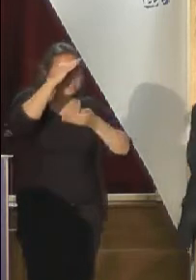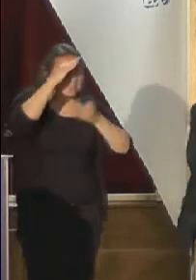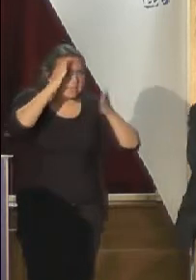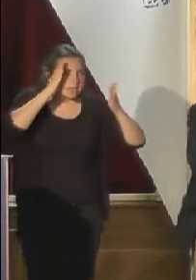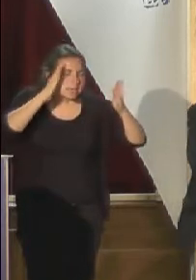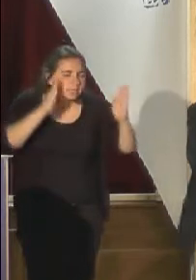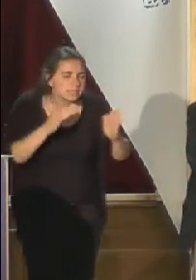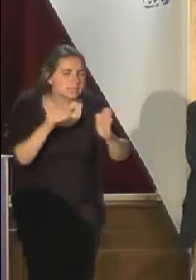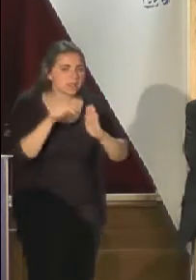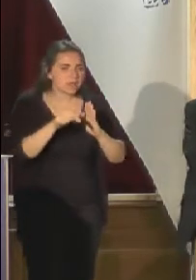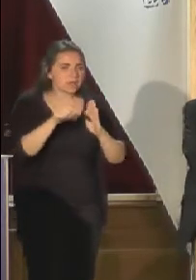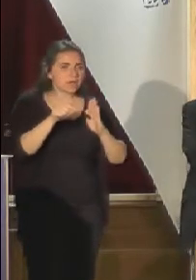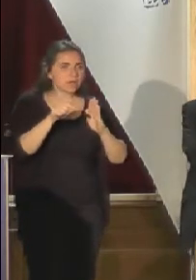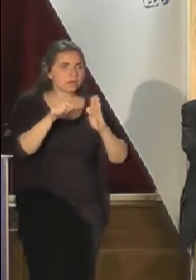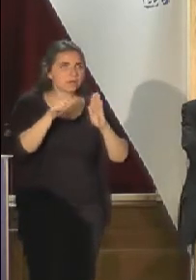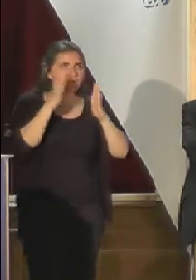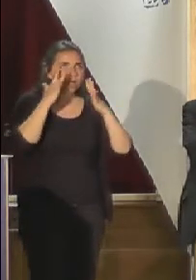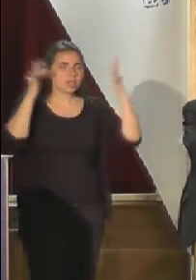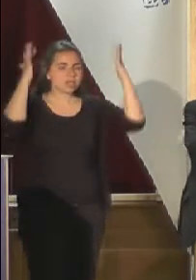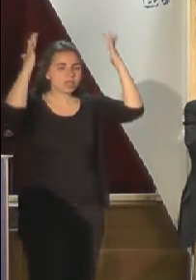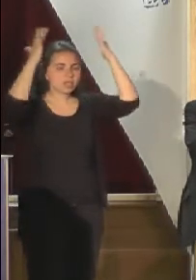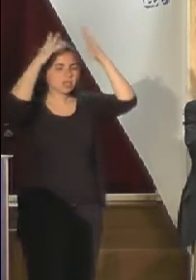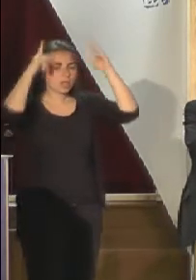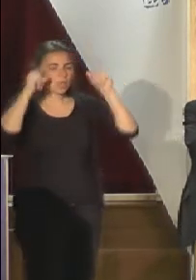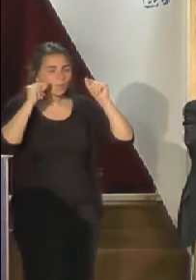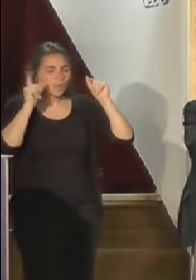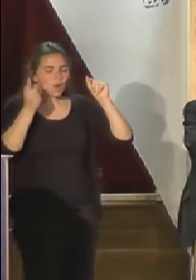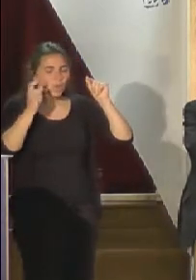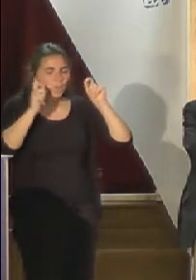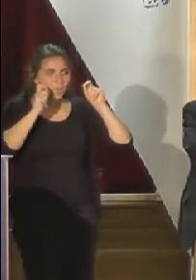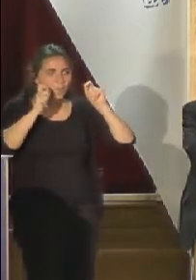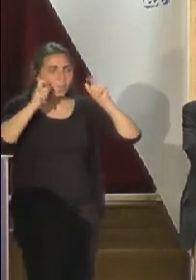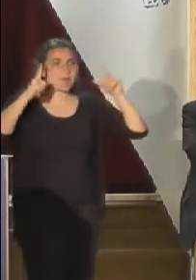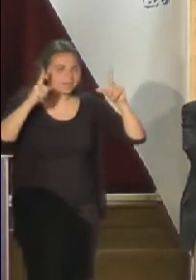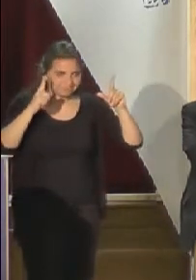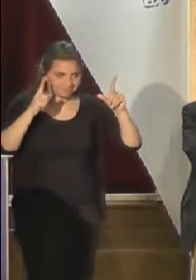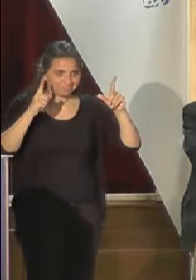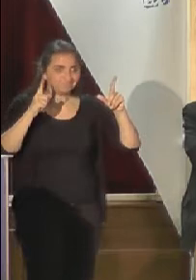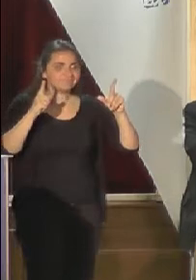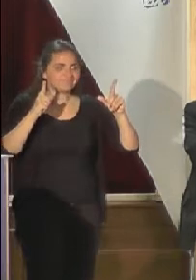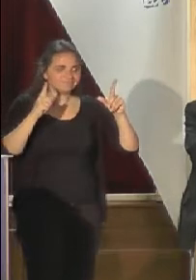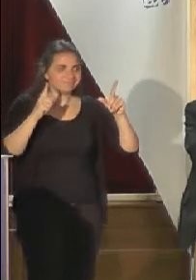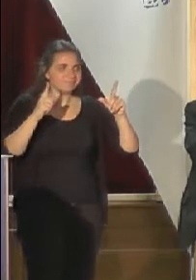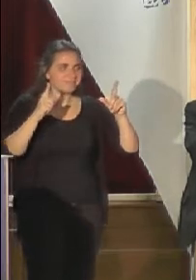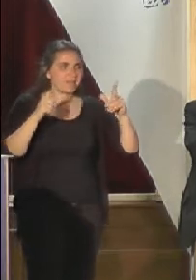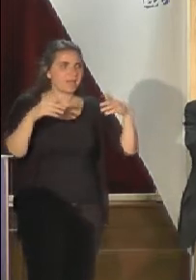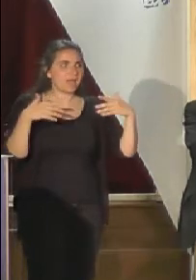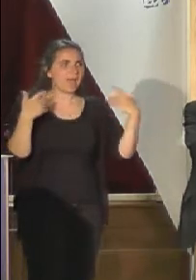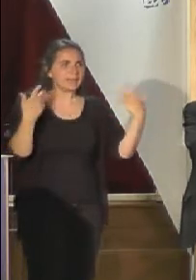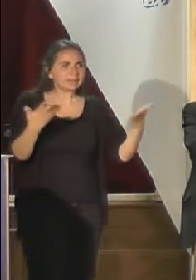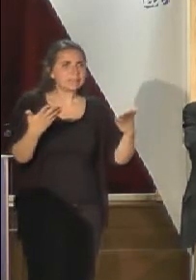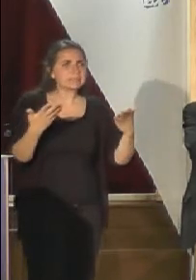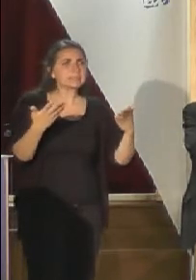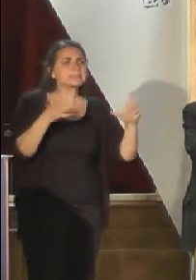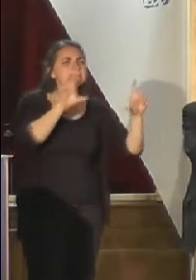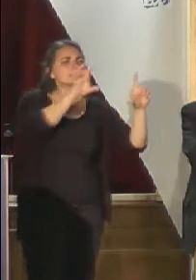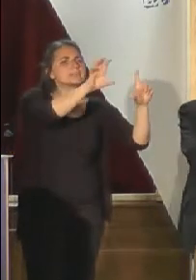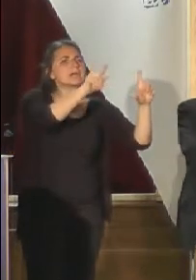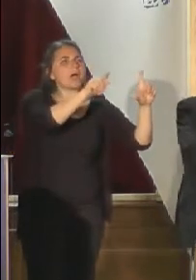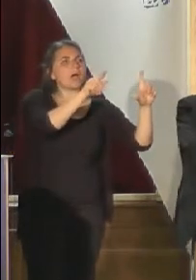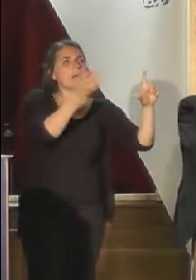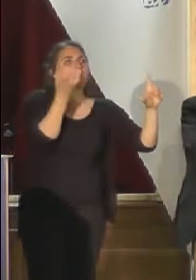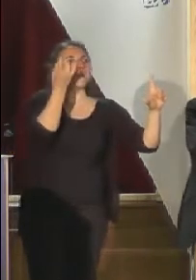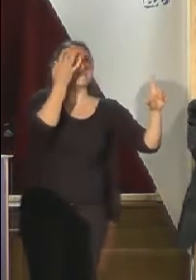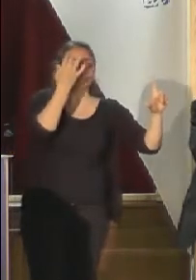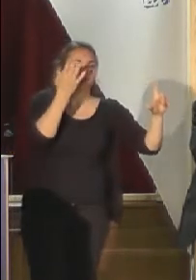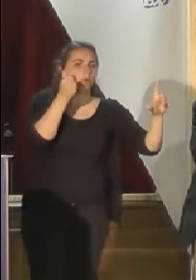do seu sono a cidadanía, con Antolín Faraldo, o primeiro que dixo que Galicia era unha colonia de la corte, non inventou